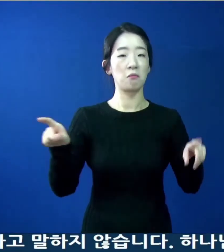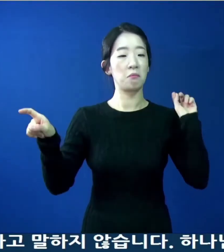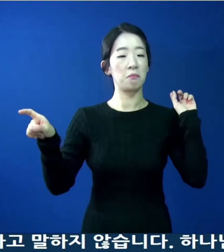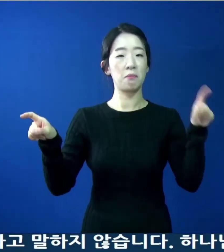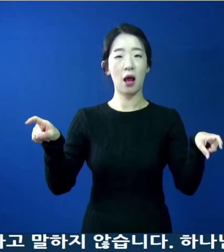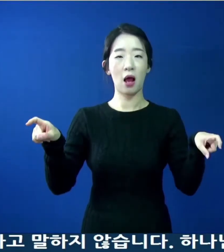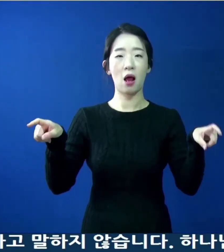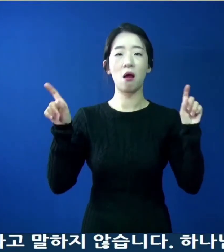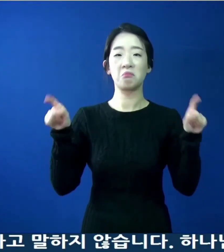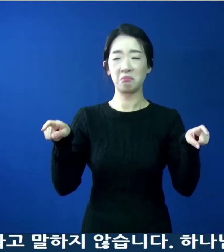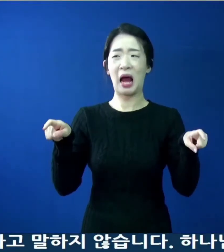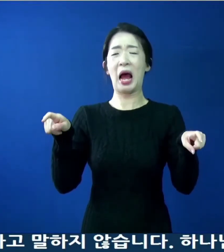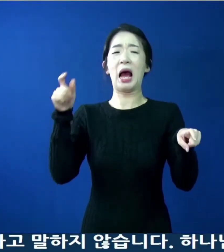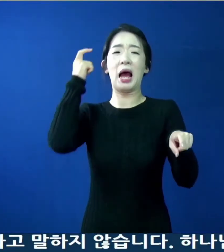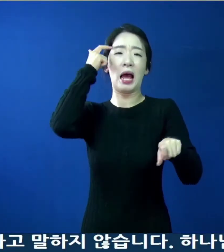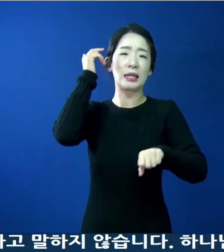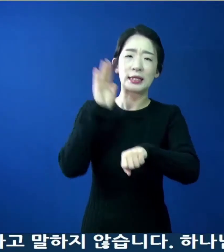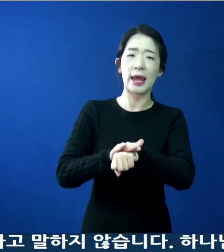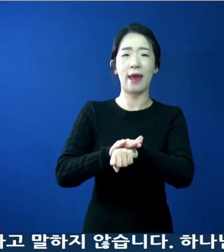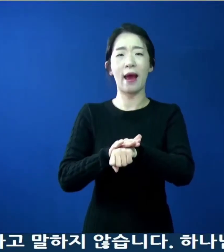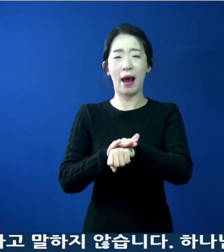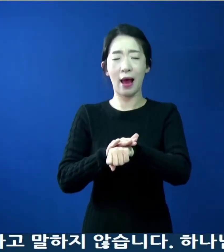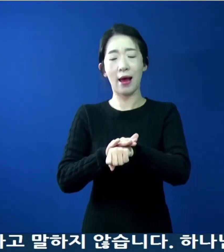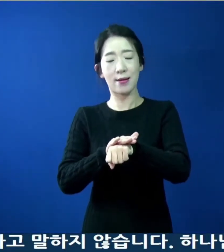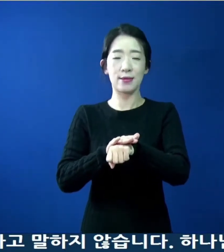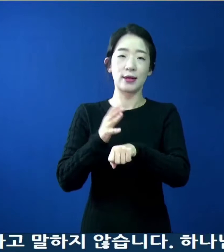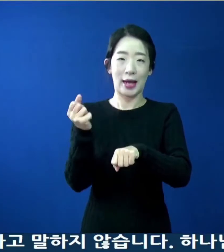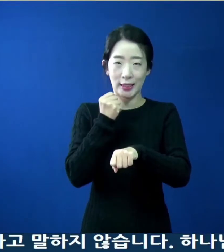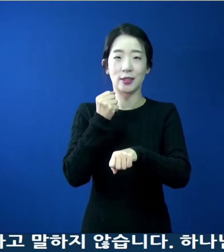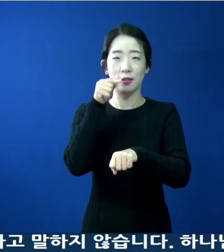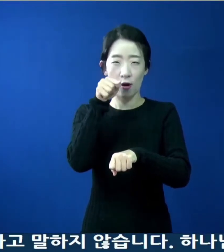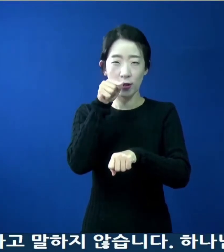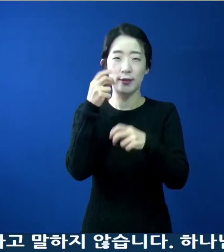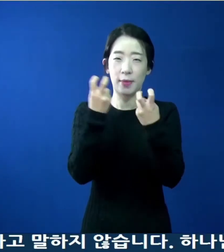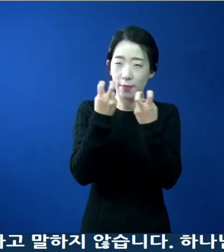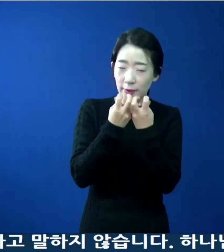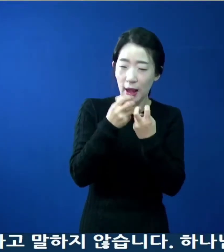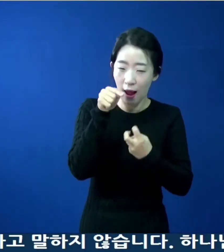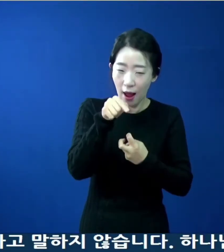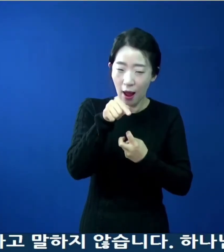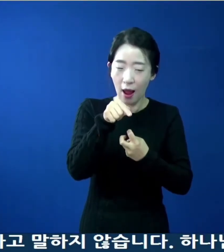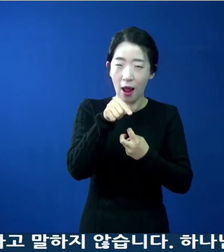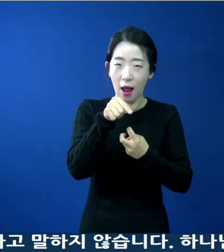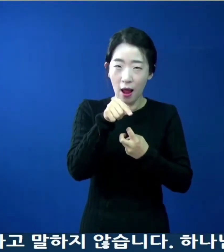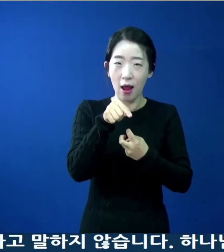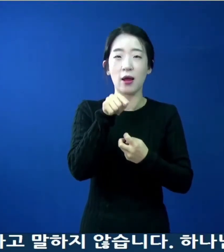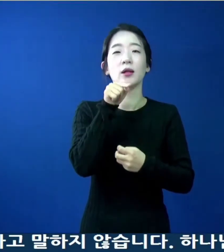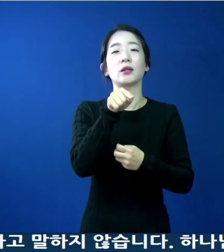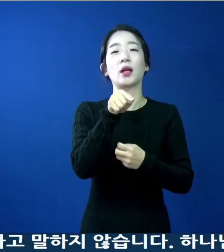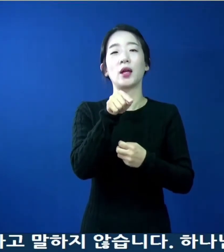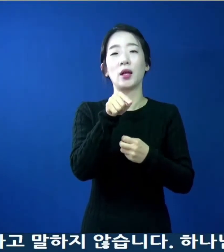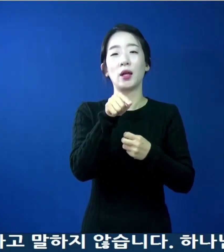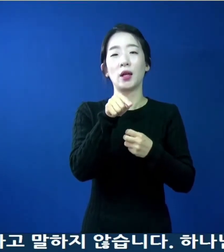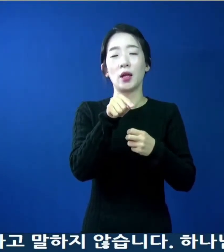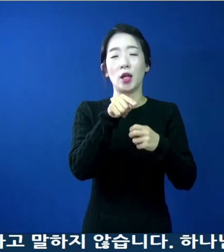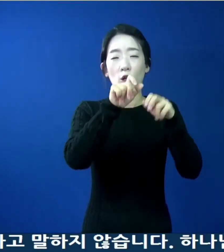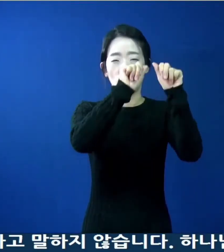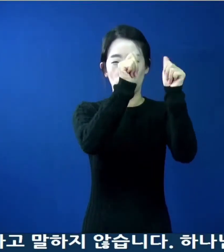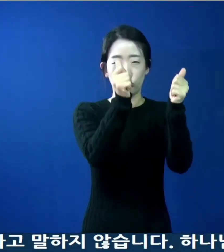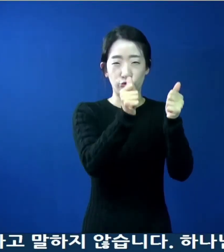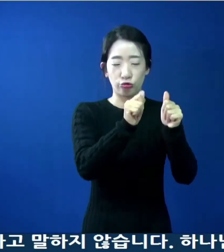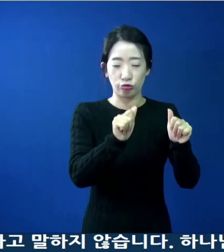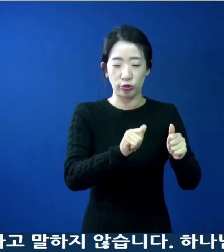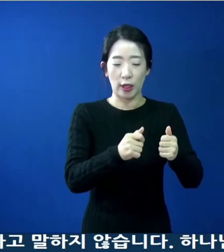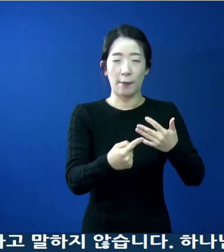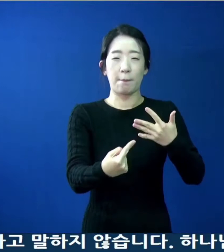더 지혜로운 방법일 것이다. 이렇게 생각하는 것, 우상이 우리에게 틈타는 모습 중에 하나라는